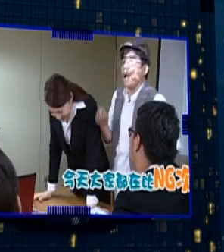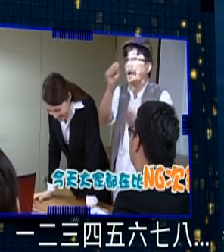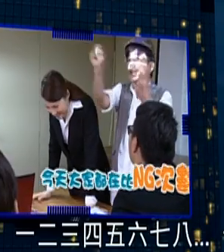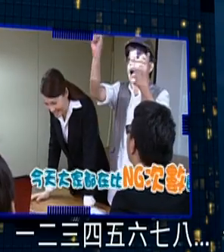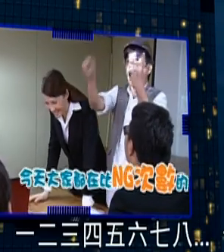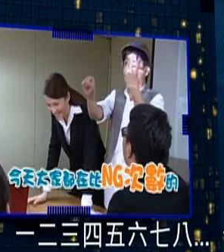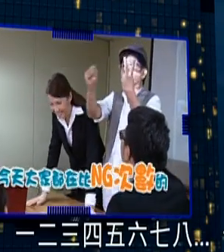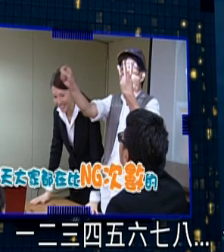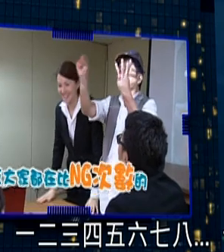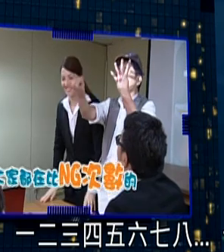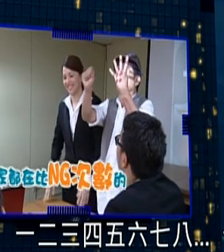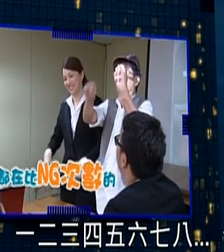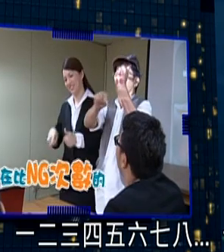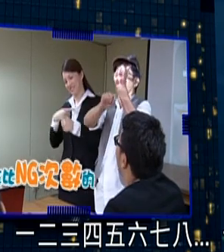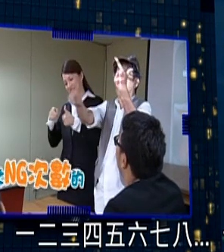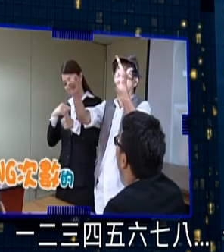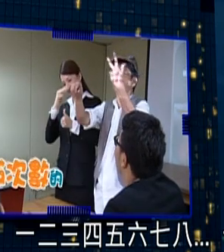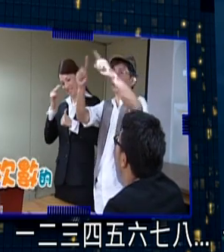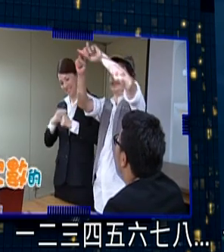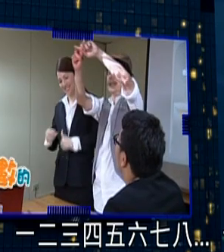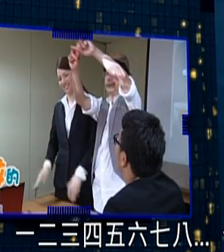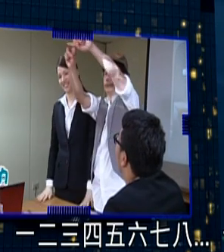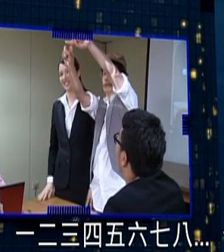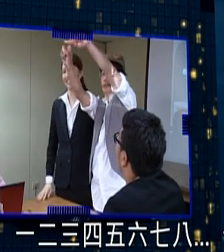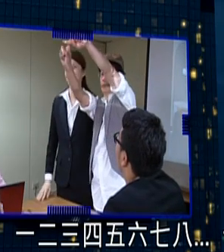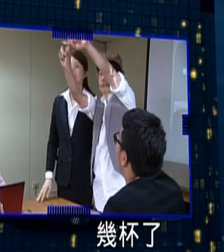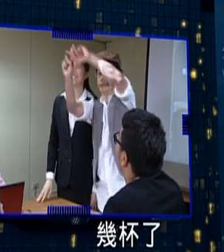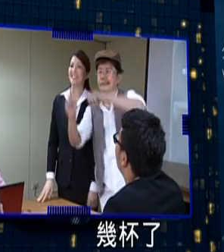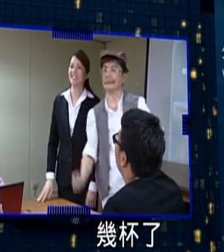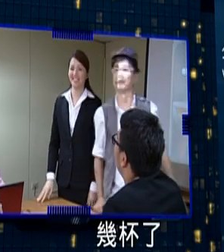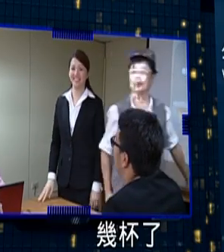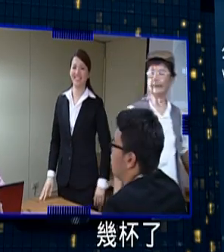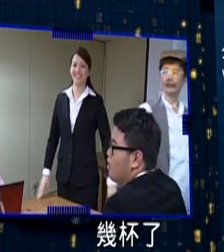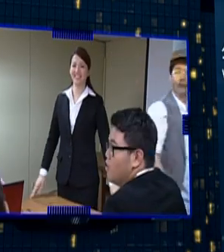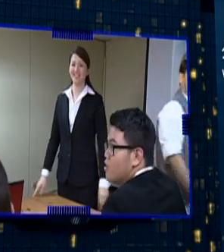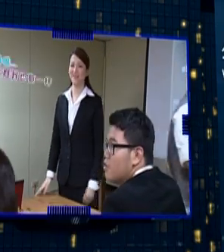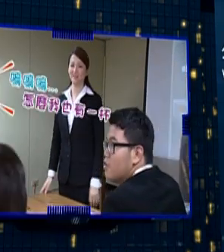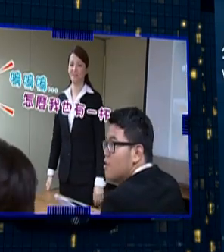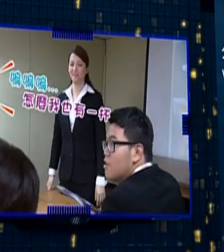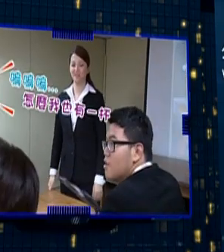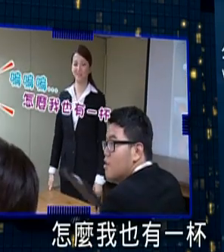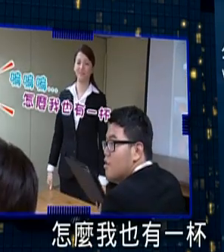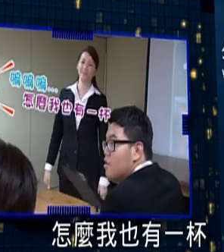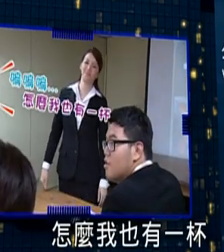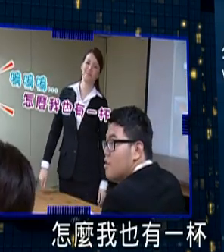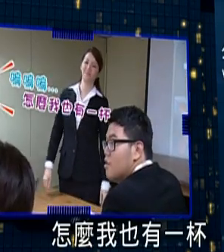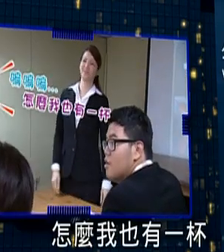哦，巨浪大技术啊，第八季！ 几杯？我怎么会有一杯？